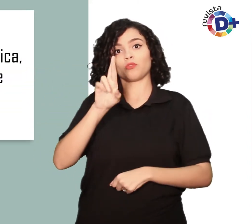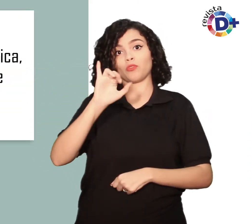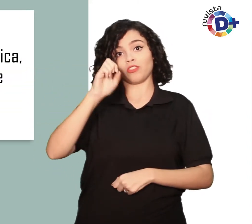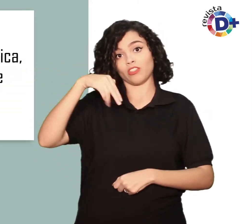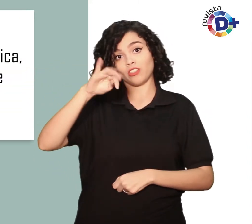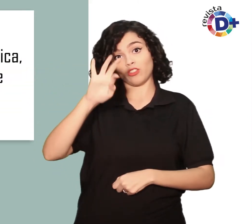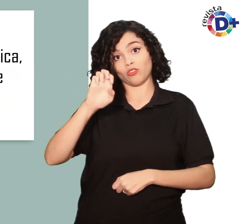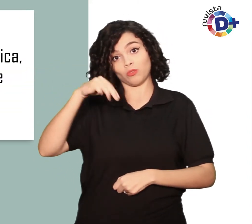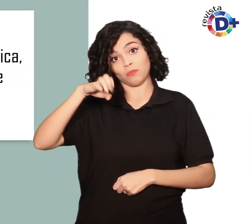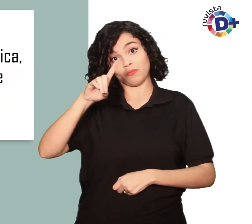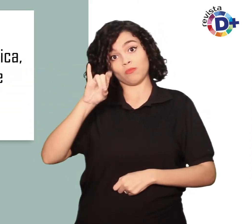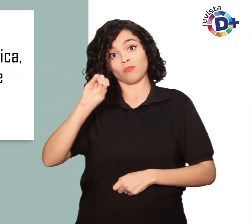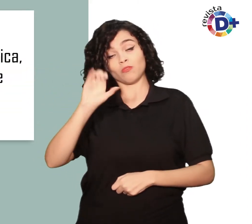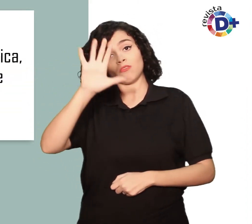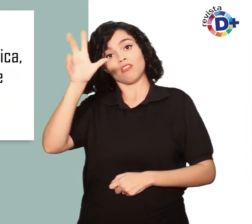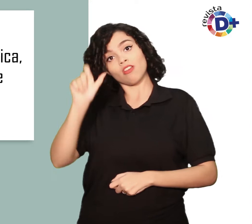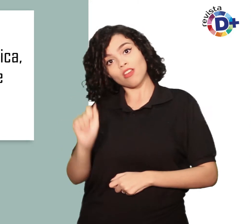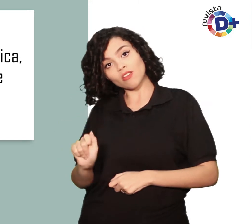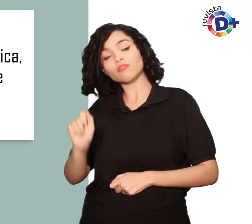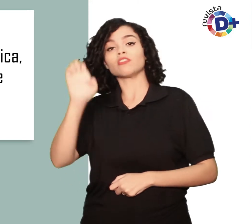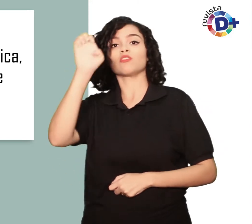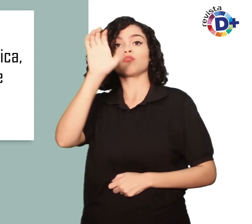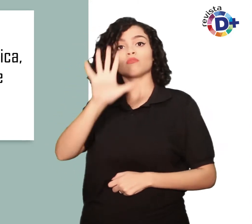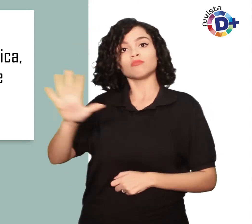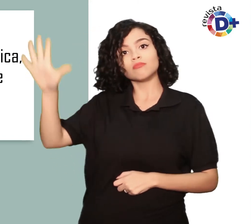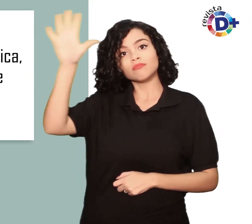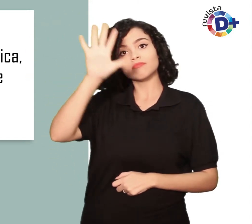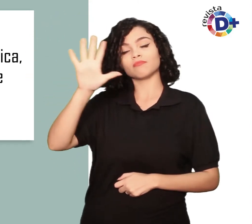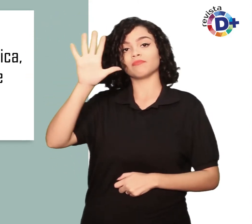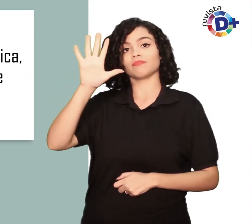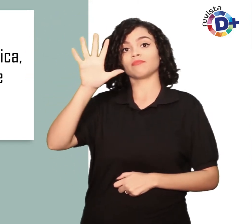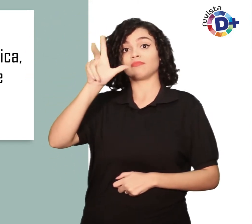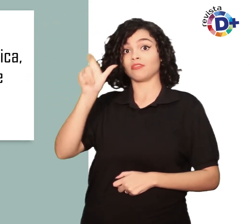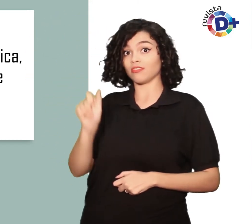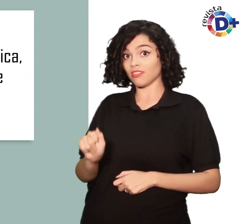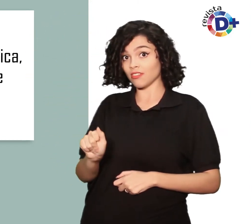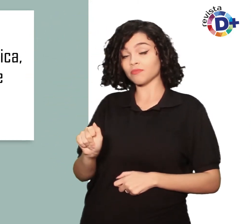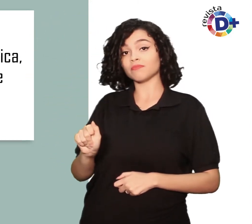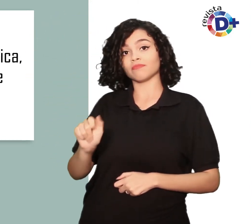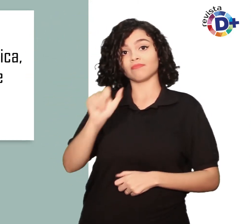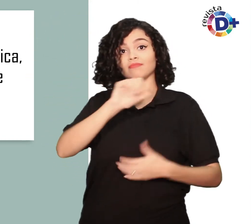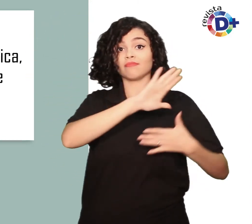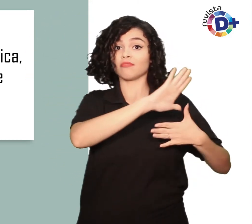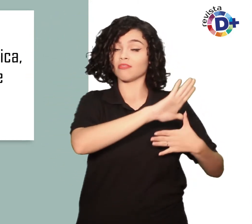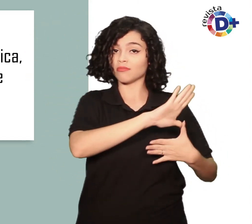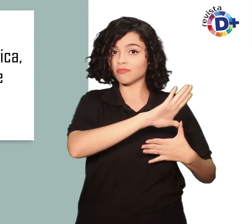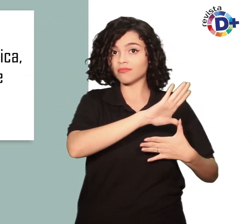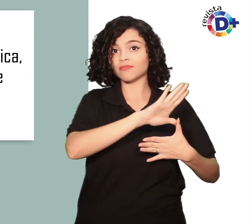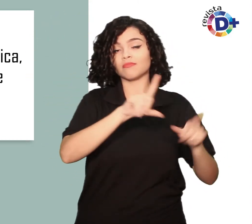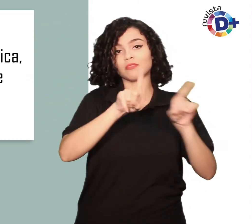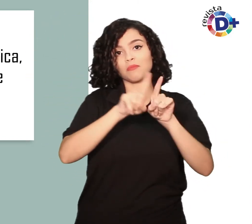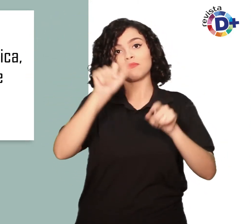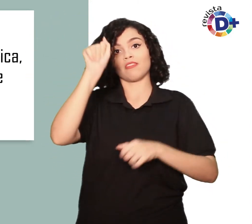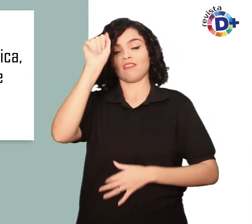Norte da África, Europa, África, Américas e